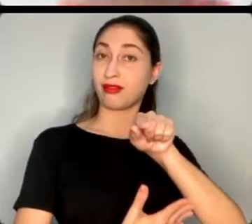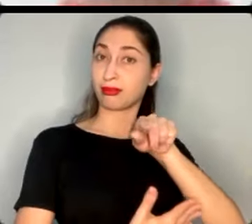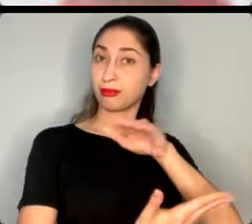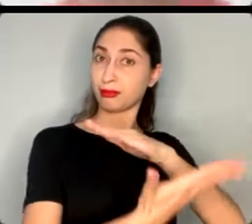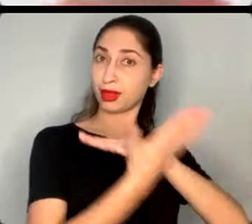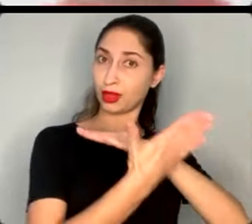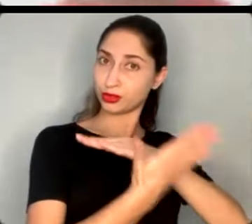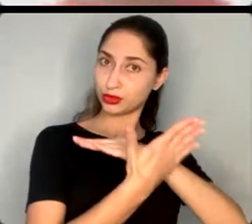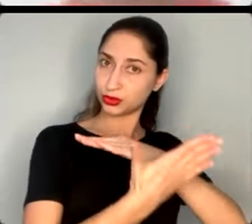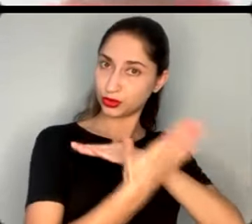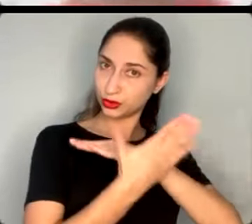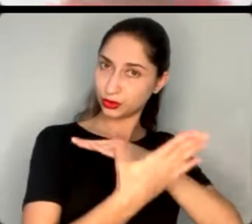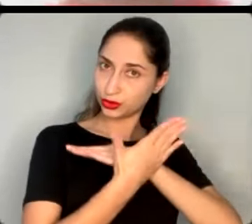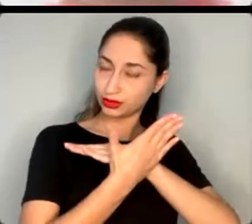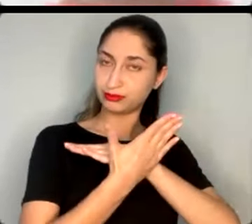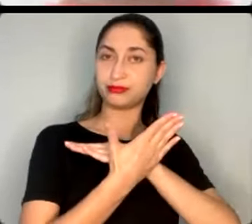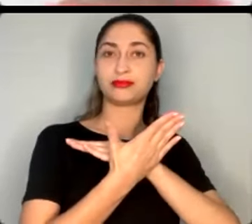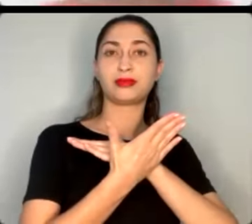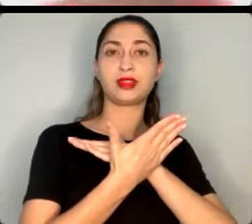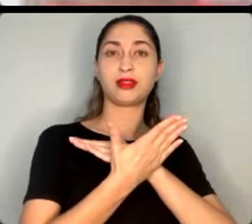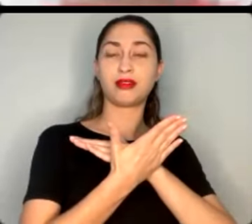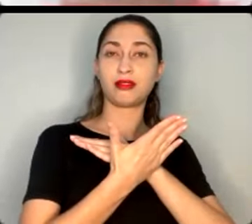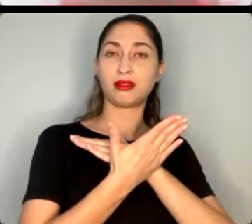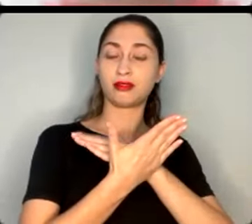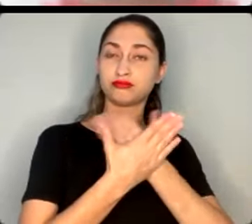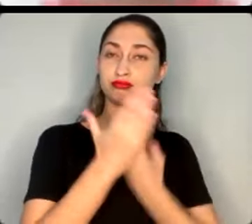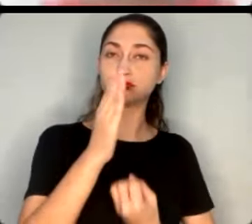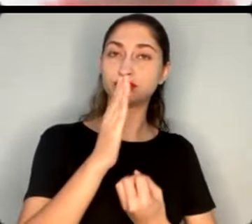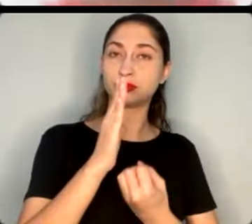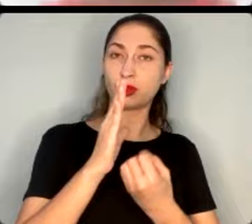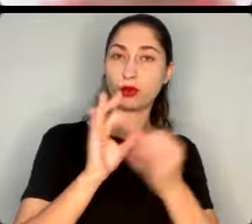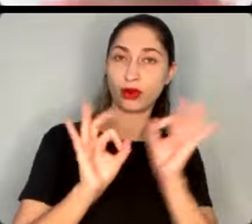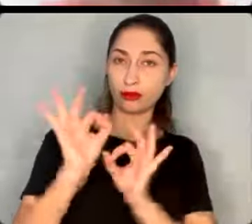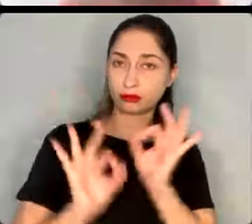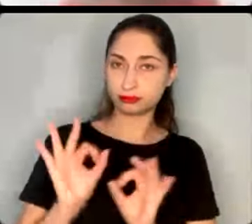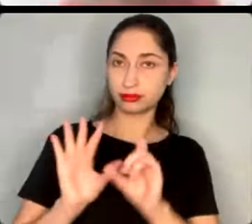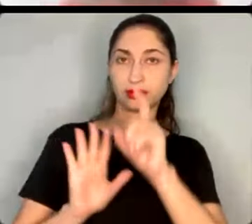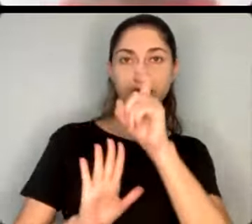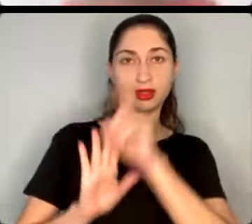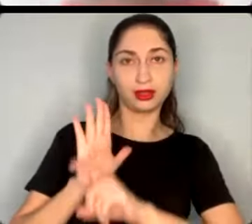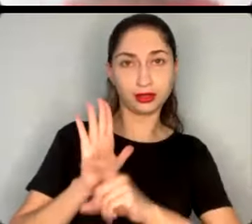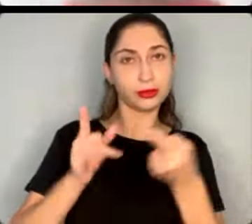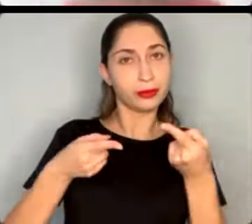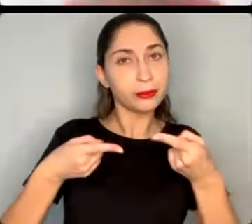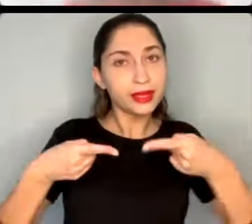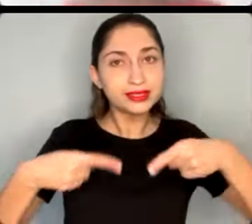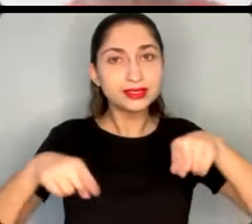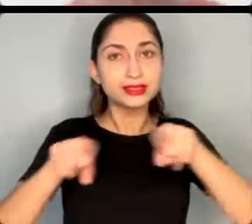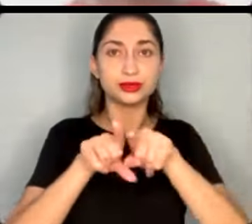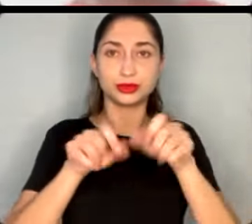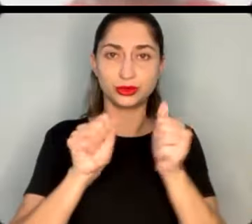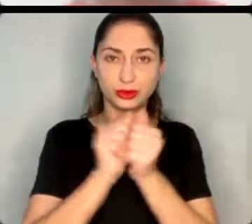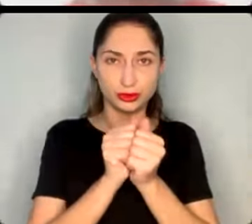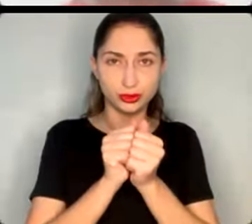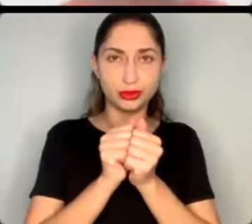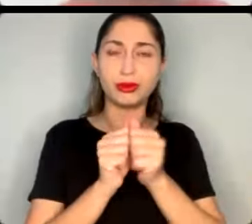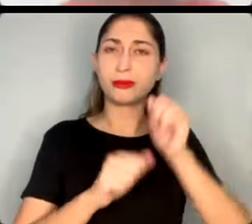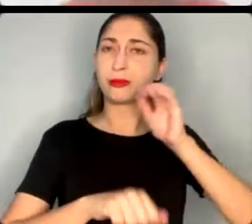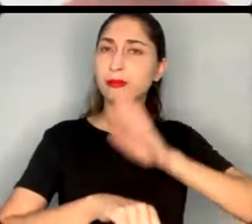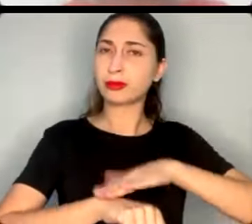ajudou na conformação do texto, ela está em colaboração comigo, foi um momento assim, muito